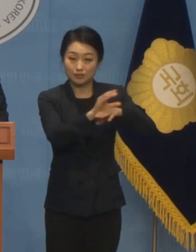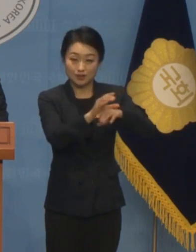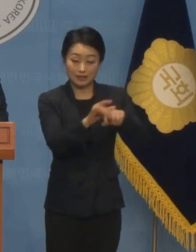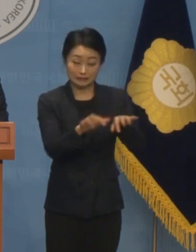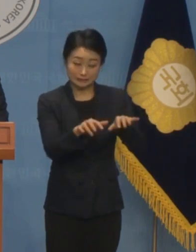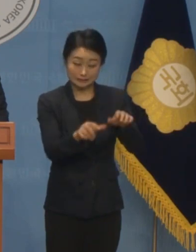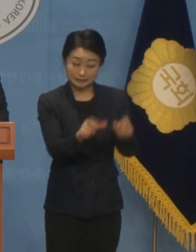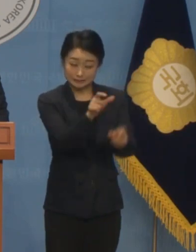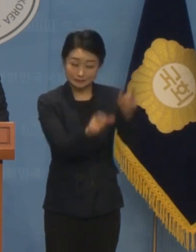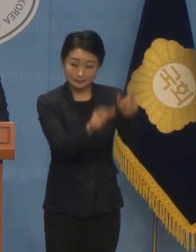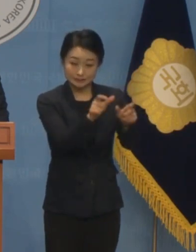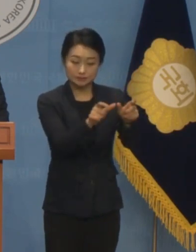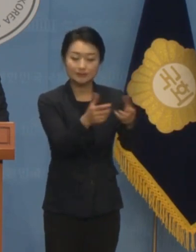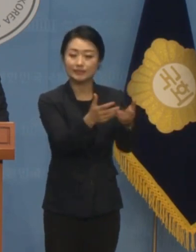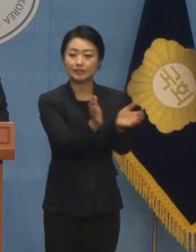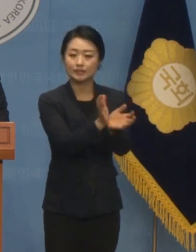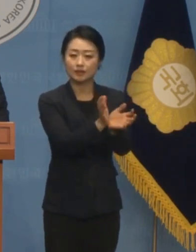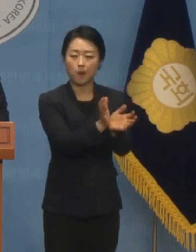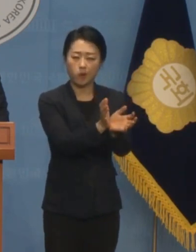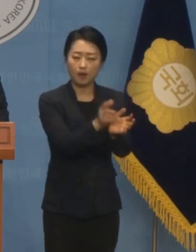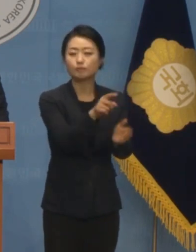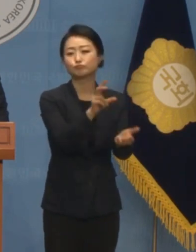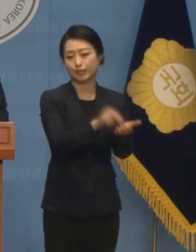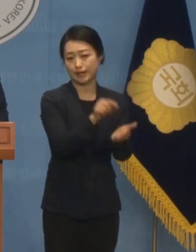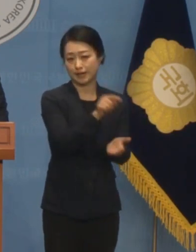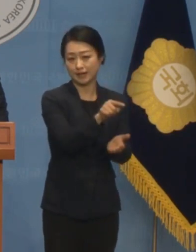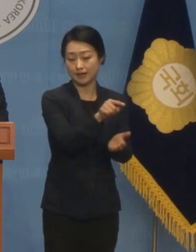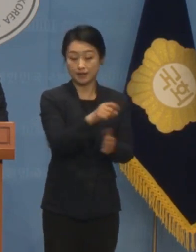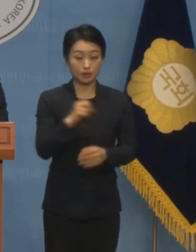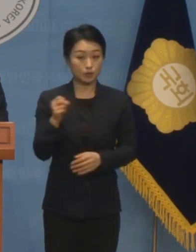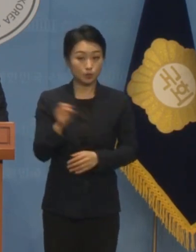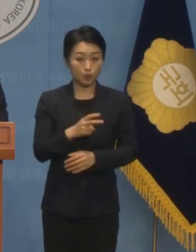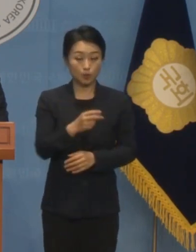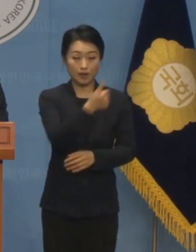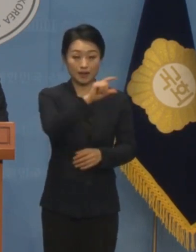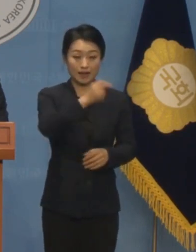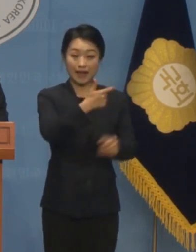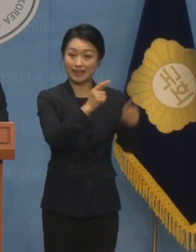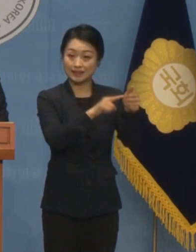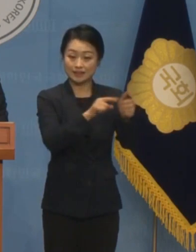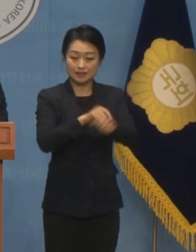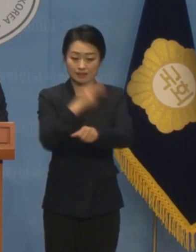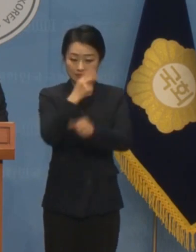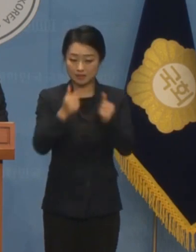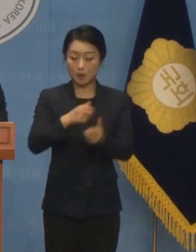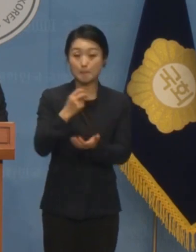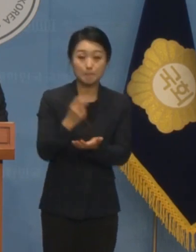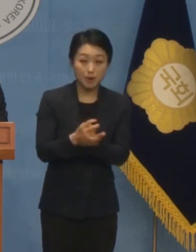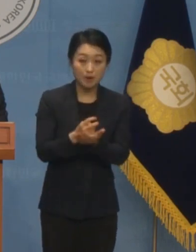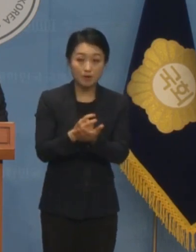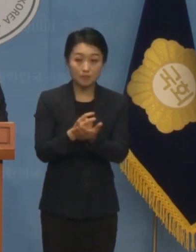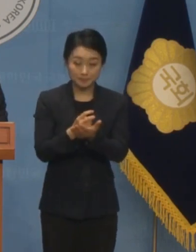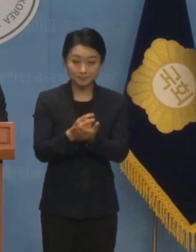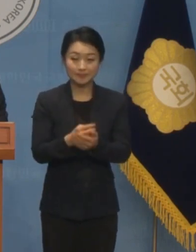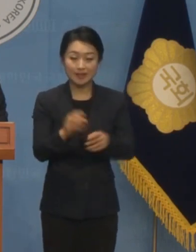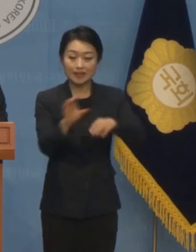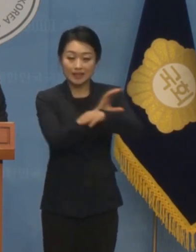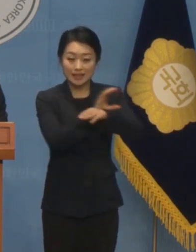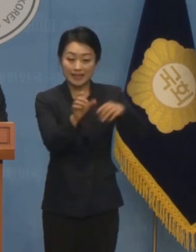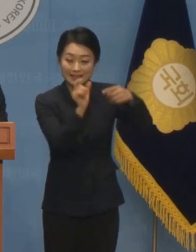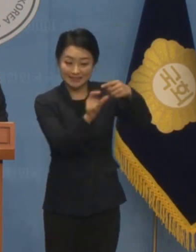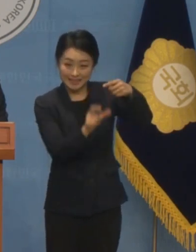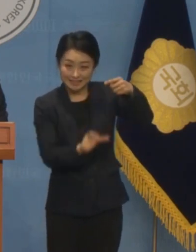것입니다. 그리고 오늘 저는 이미 발의된 한동훈 특검법에 댓글팀 의혹을 수사